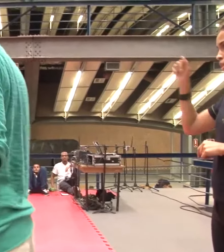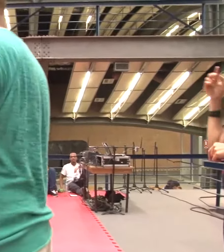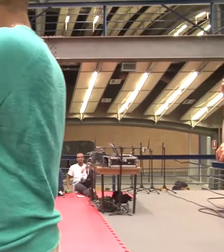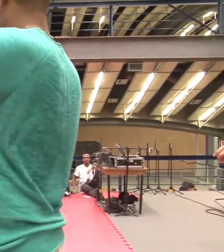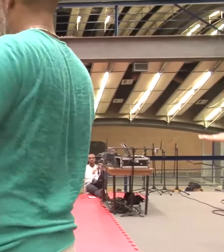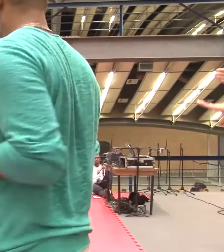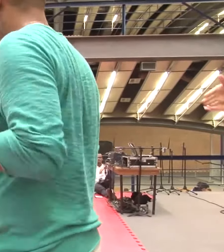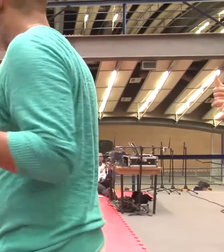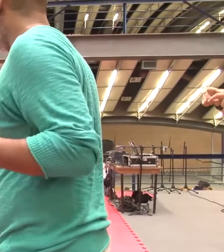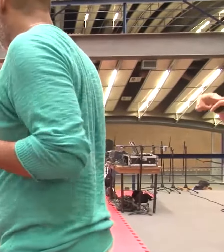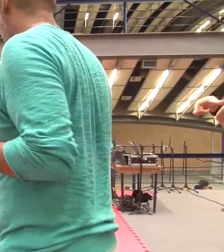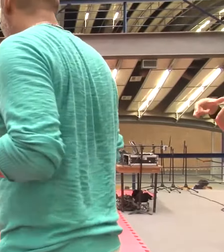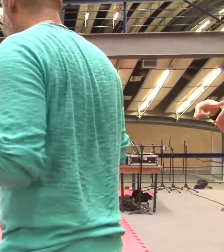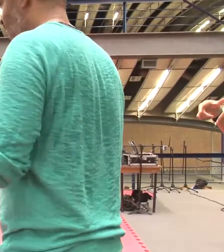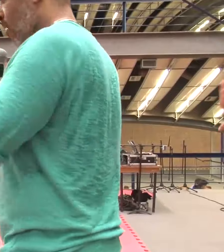pessoas, parece, né?